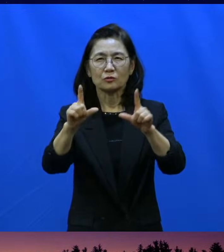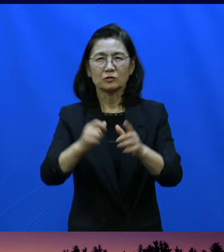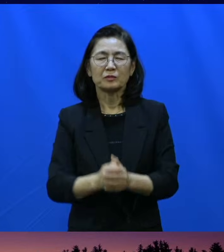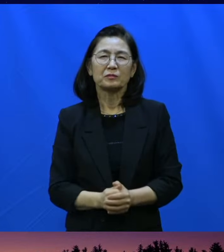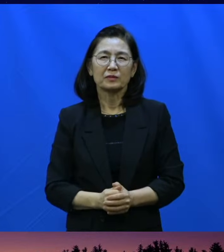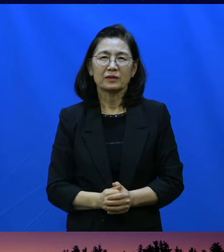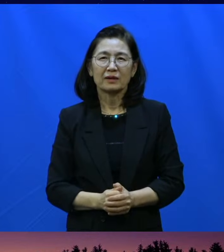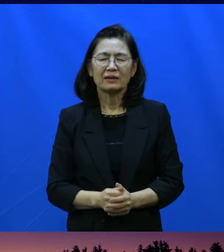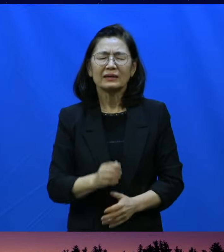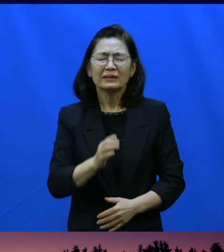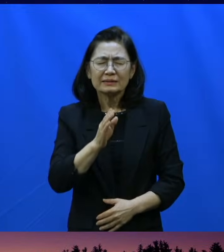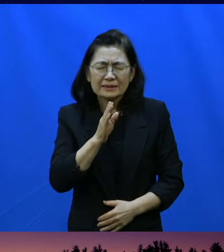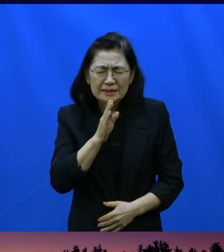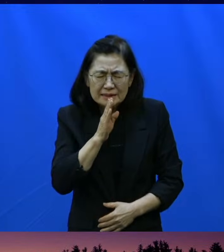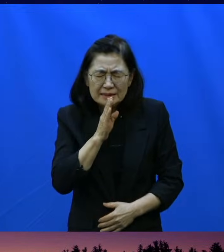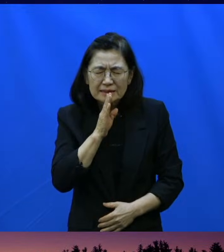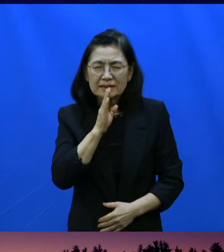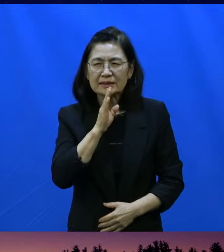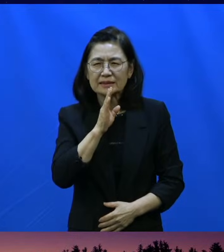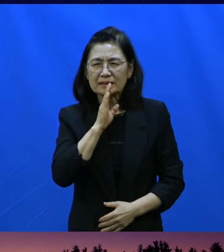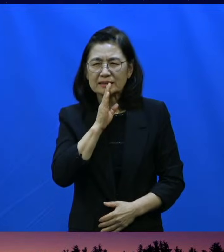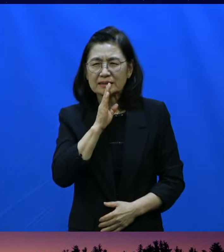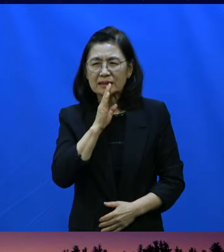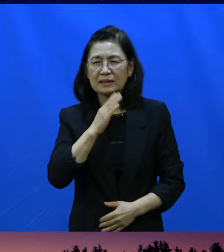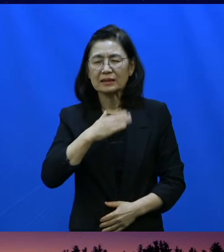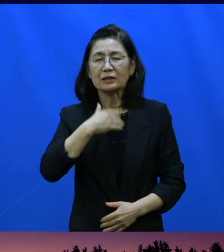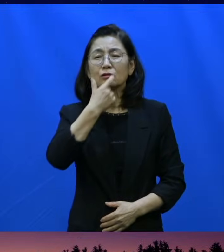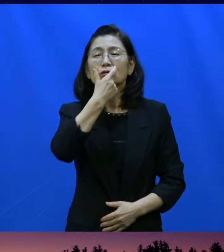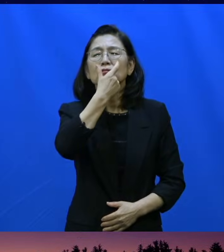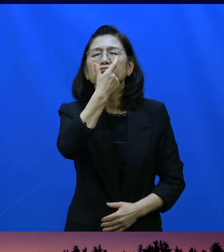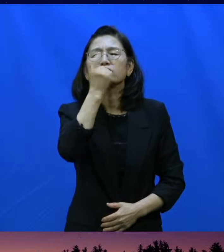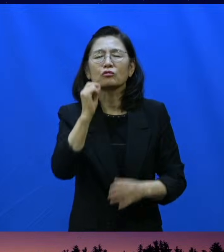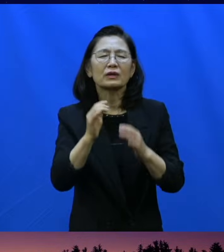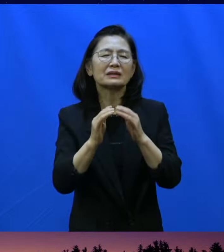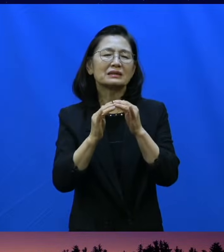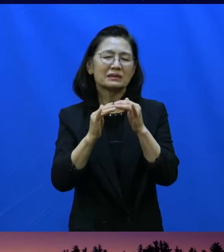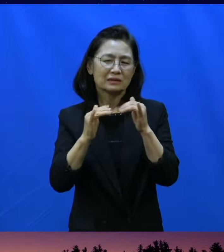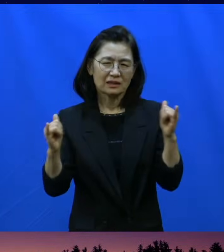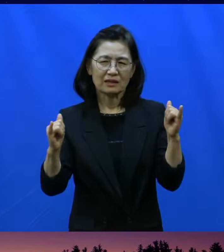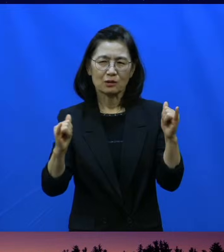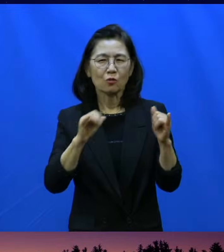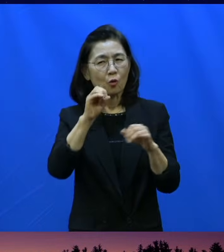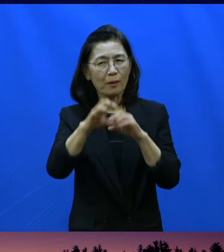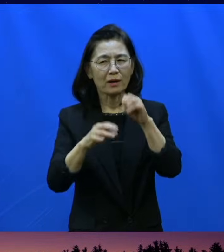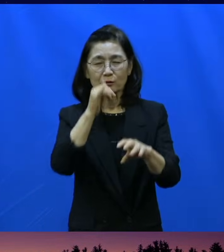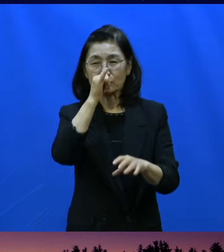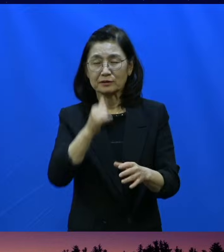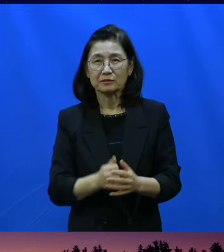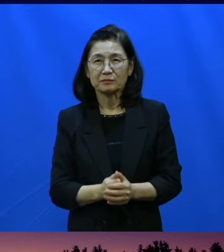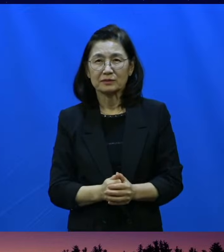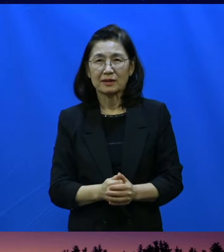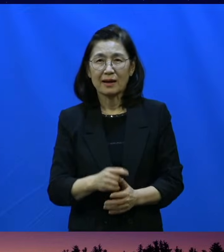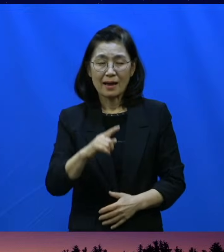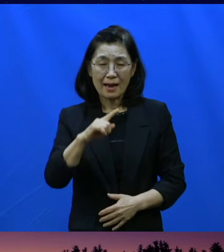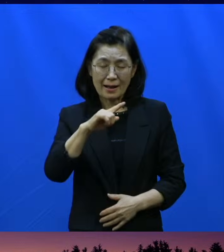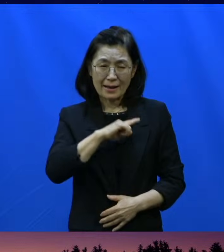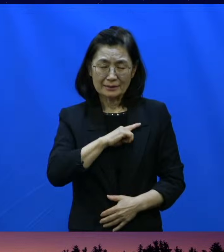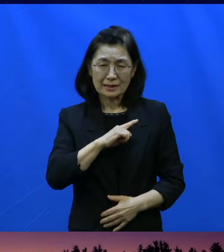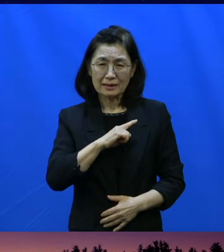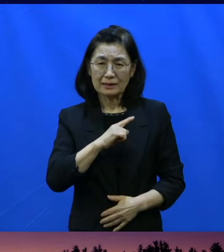나는 진짜 덜 떨어진 사람이다, 모자란 사람이다, 부족한 사람이다, 가장 작은